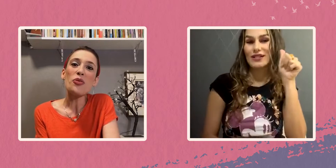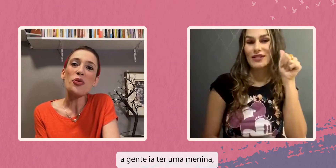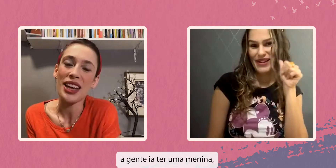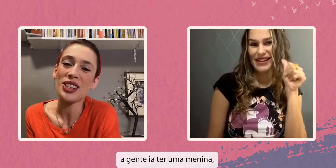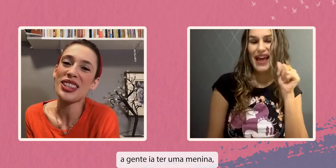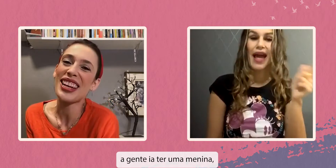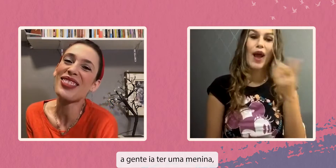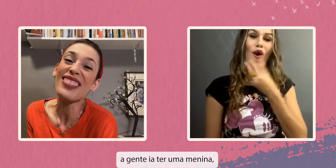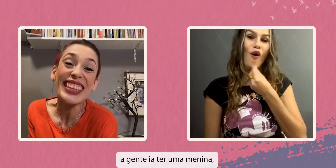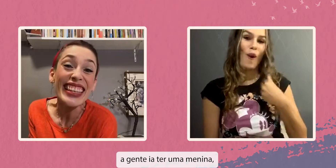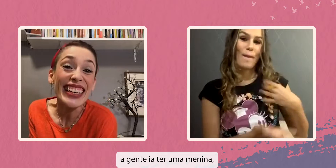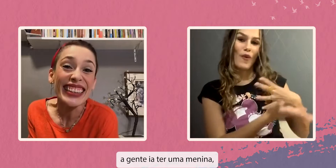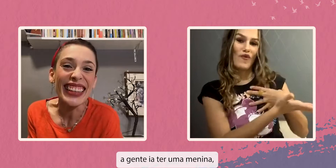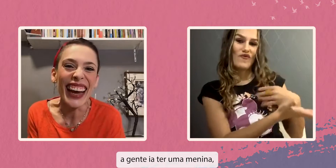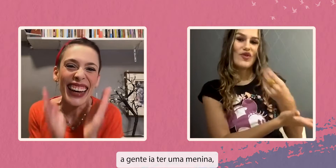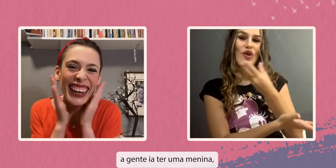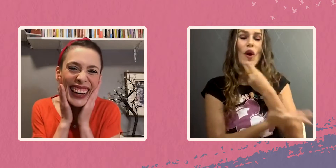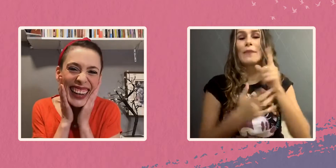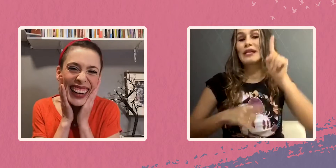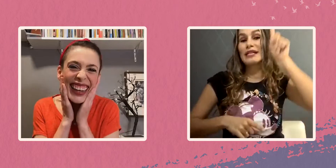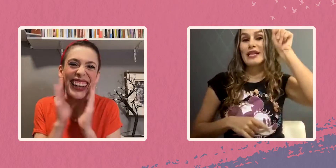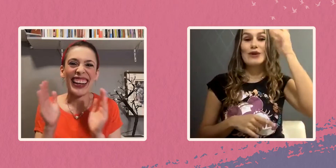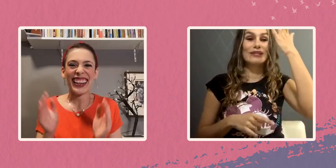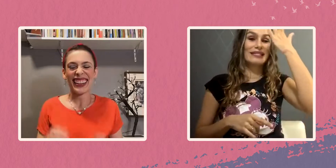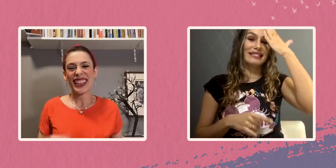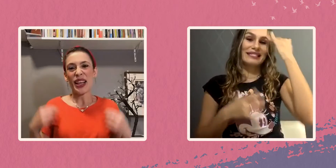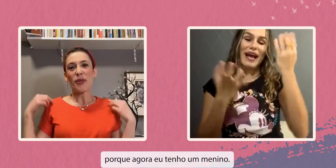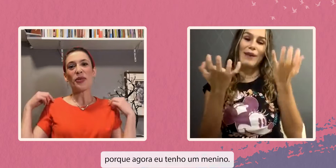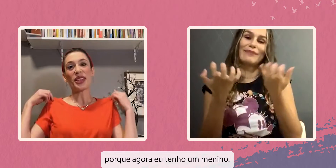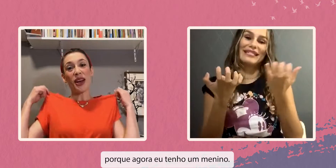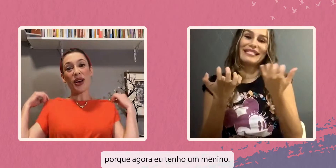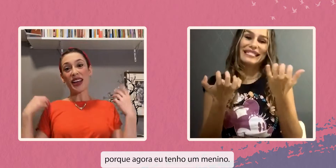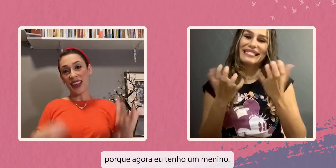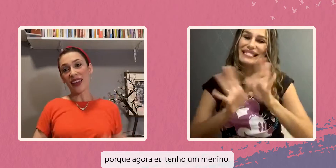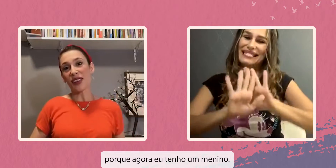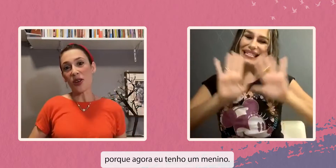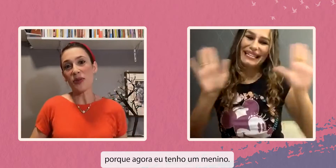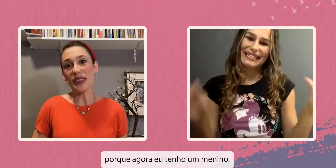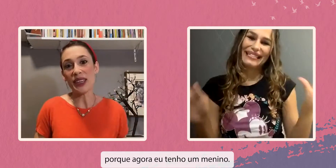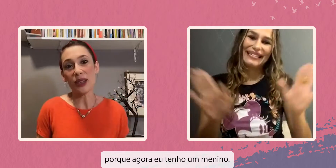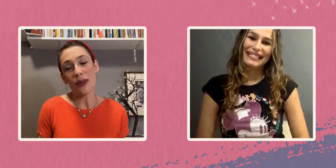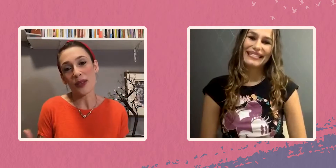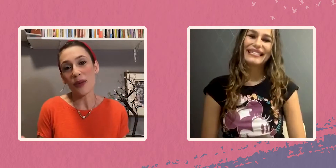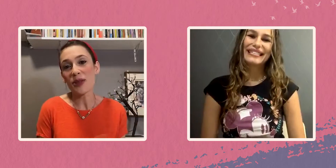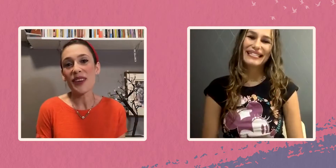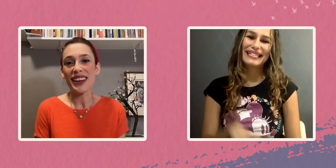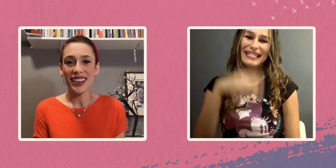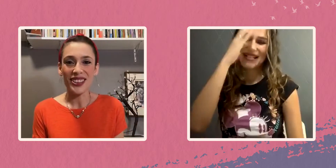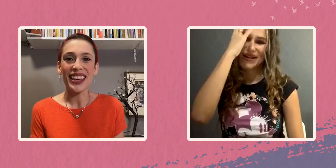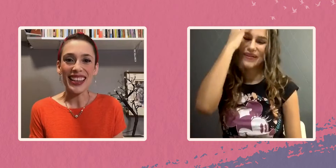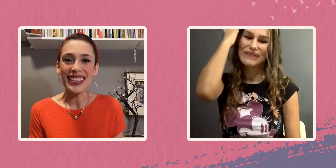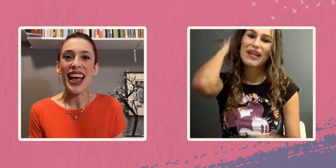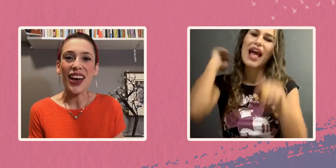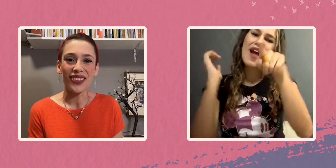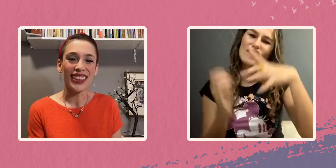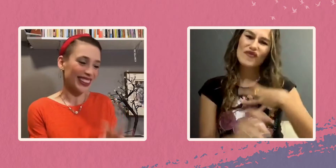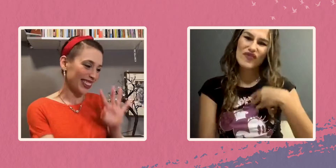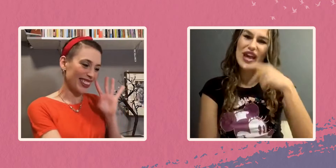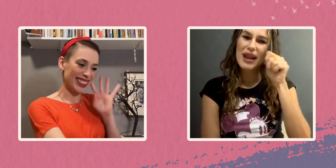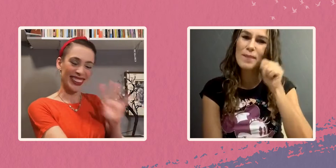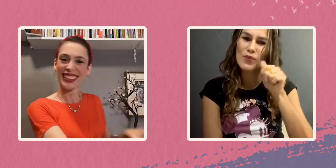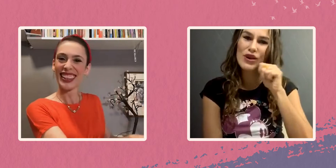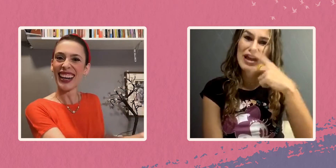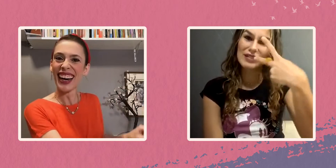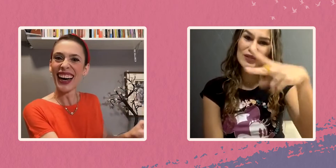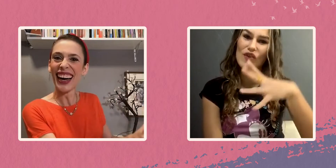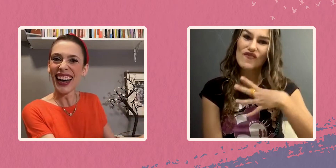tenho vontade de ter uma menina. Porque agora, né, eu tenho um menino, mas o Deus é que sabe.